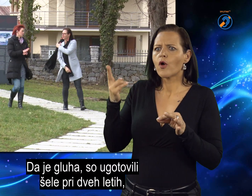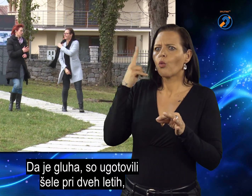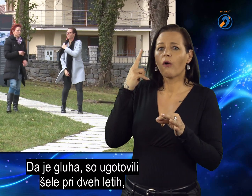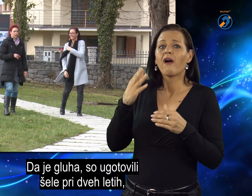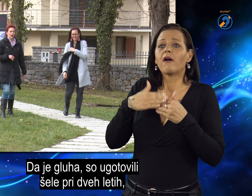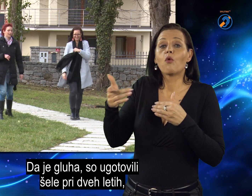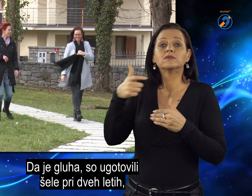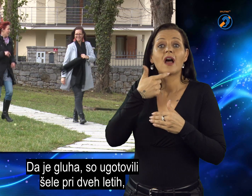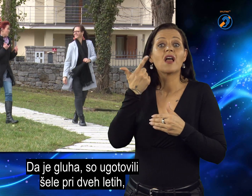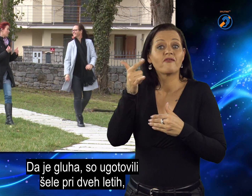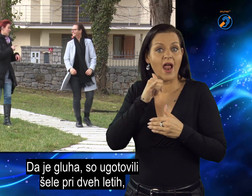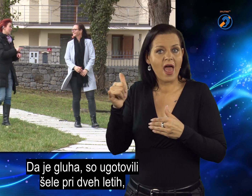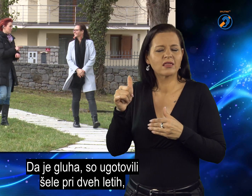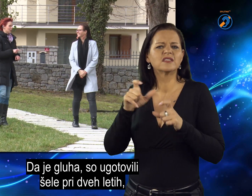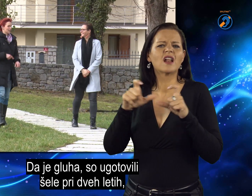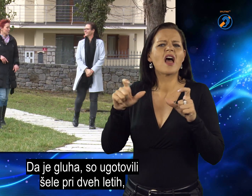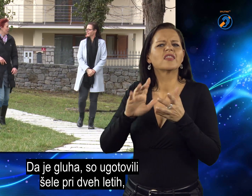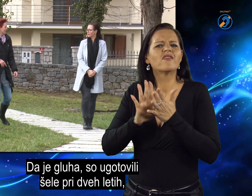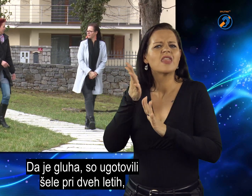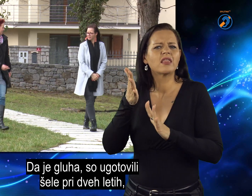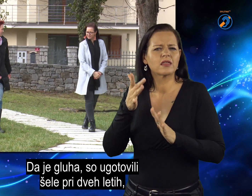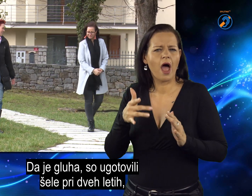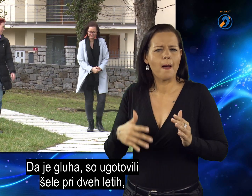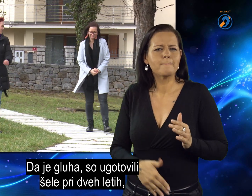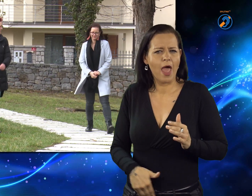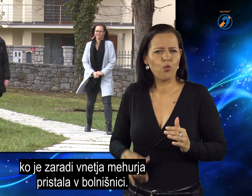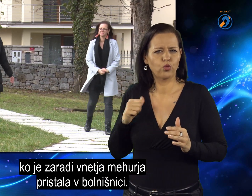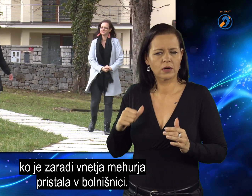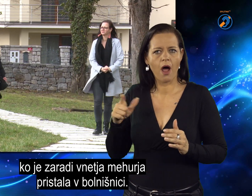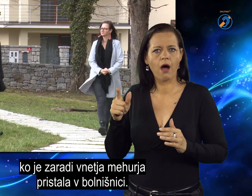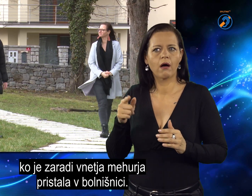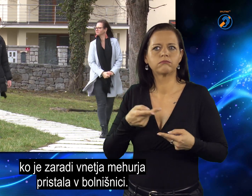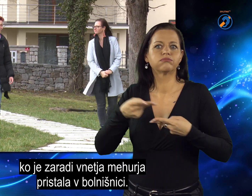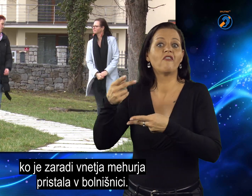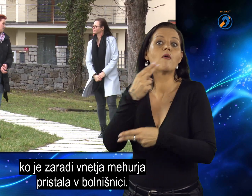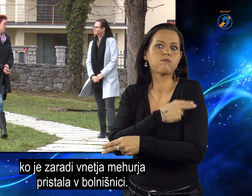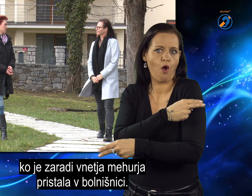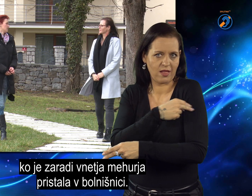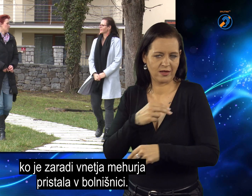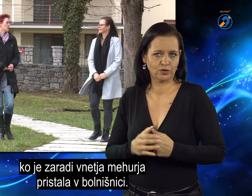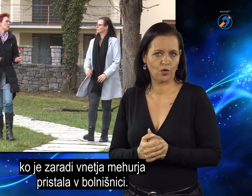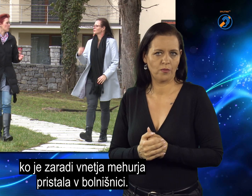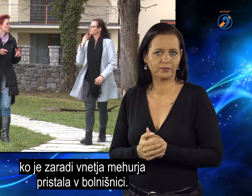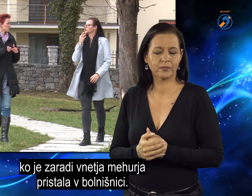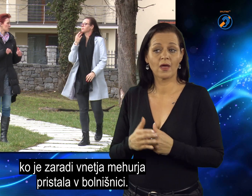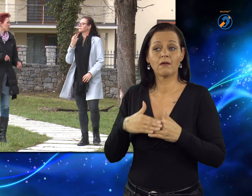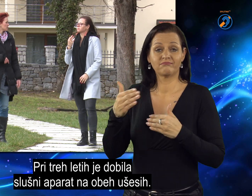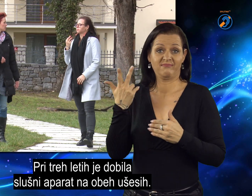Da je gluha, so ugotovili šele pri 2 letih, ko je zaradi vnetja mehurja pristala v